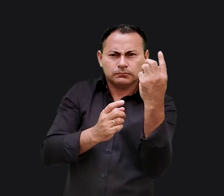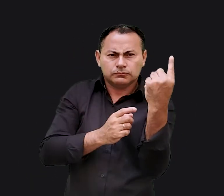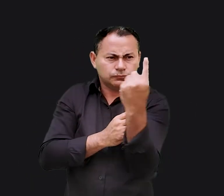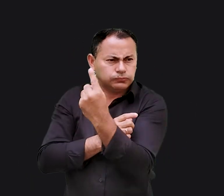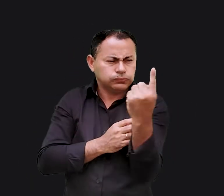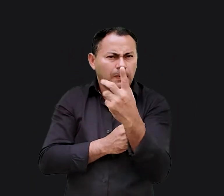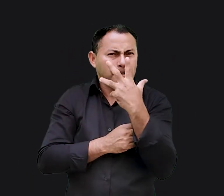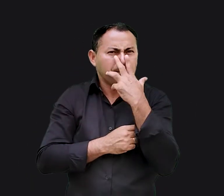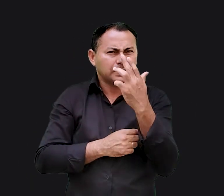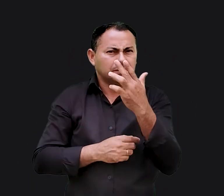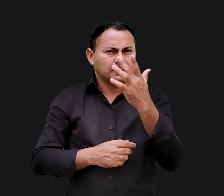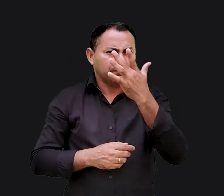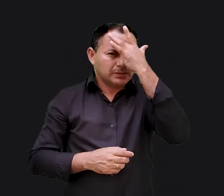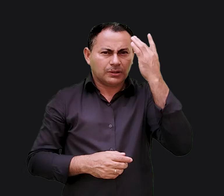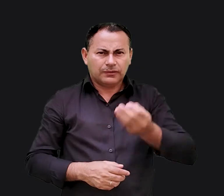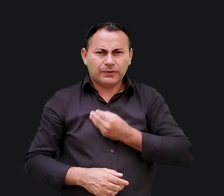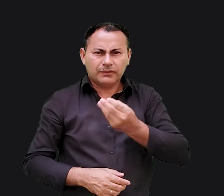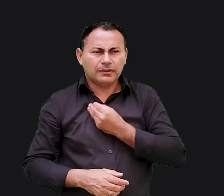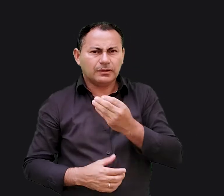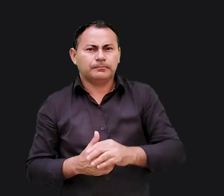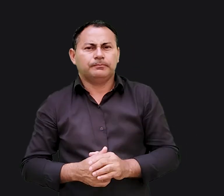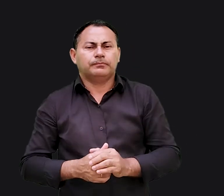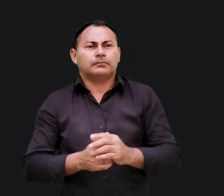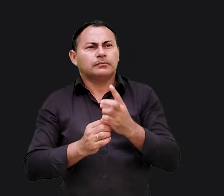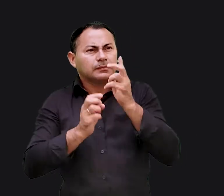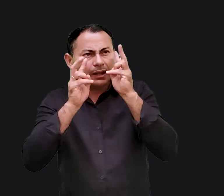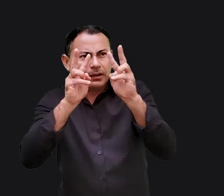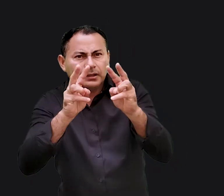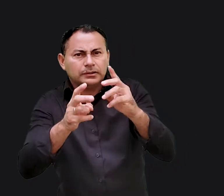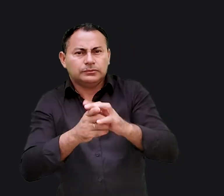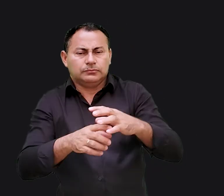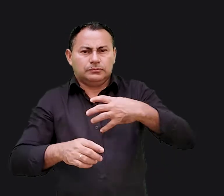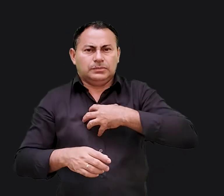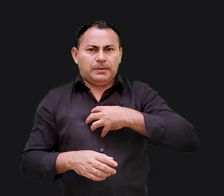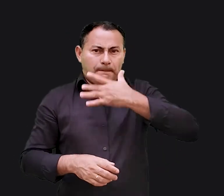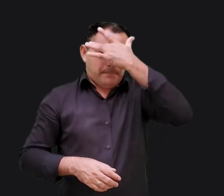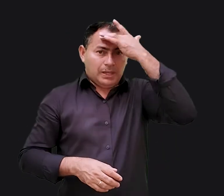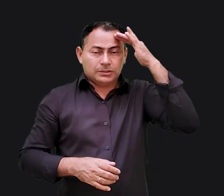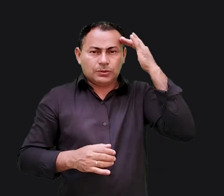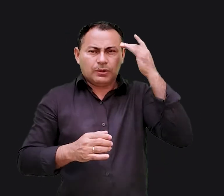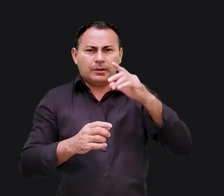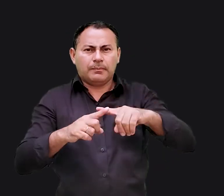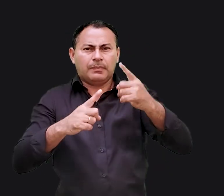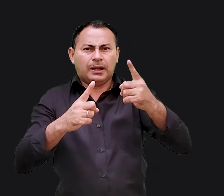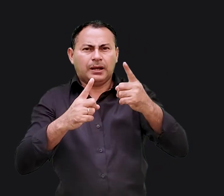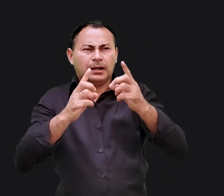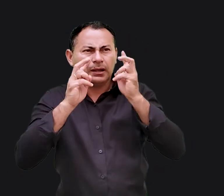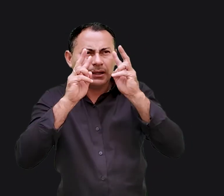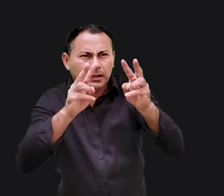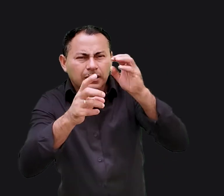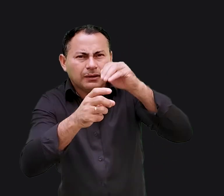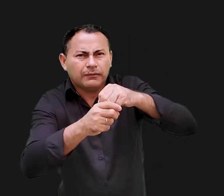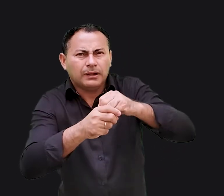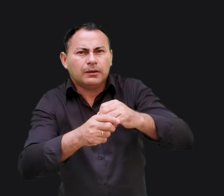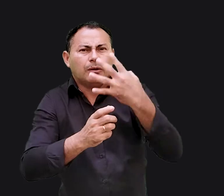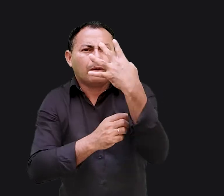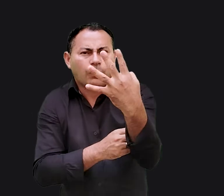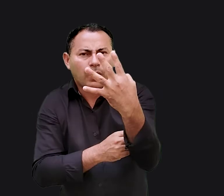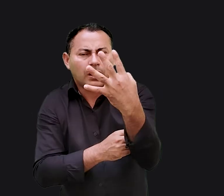que pareciam seres viventes. Na aparência tinham forma de homem, mas cada um deles tinha